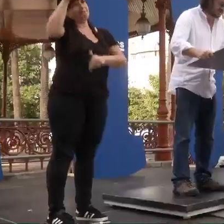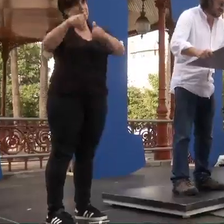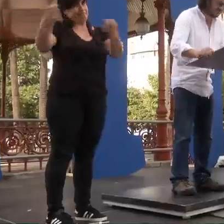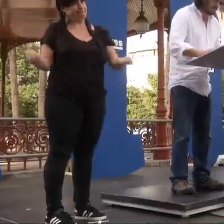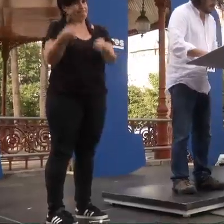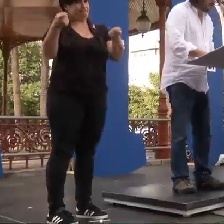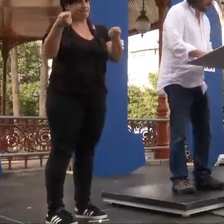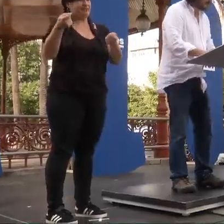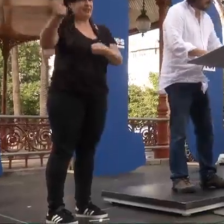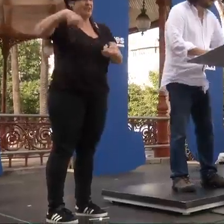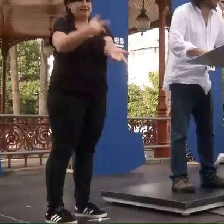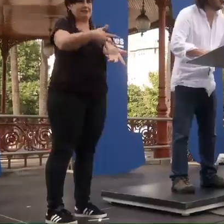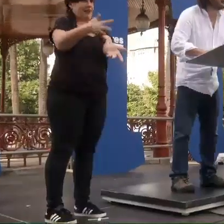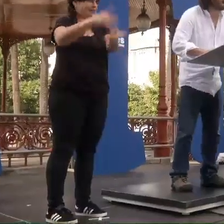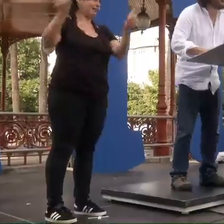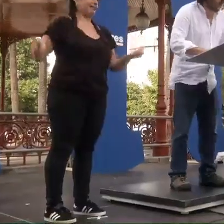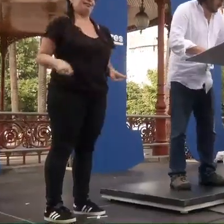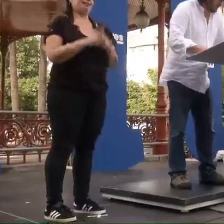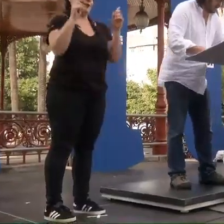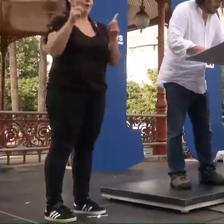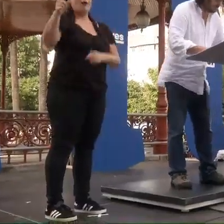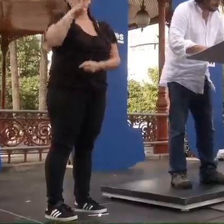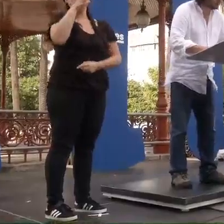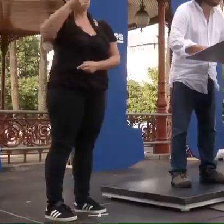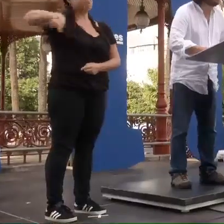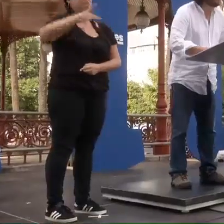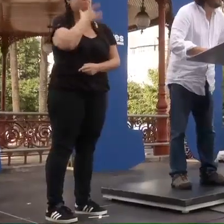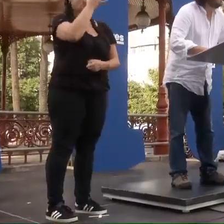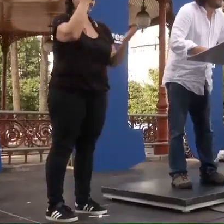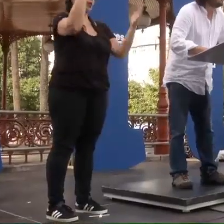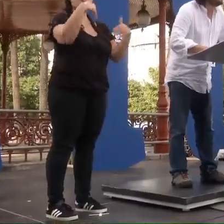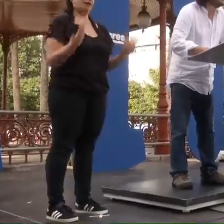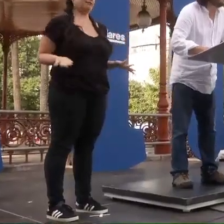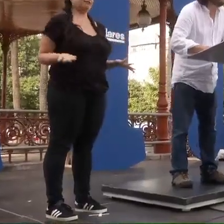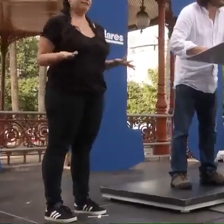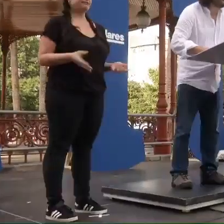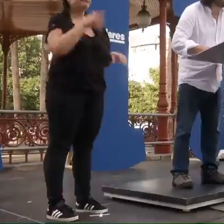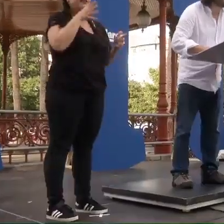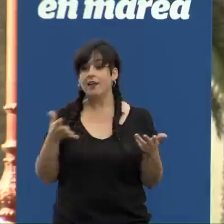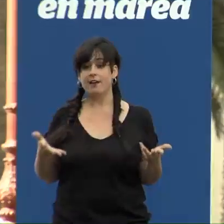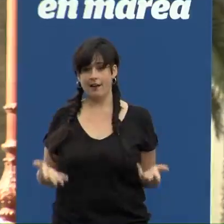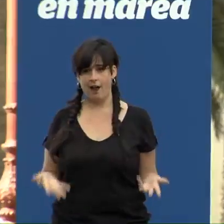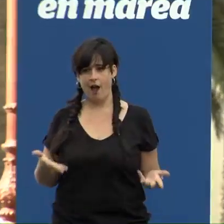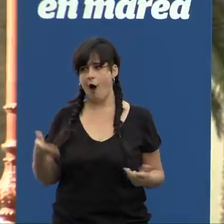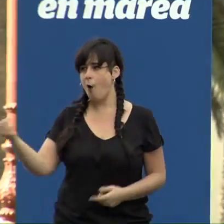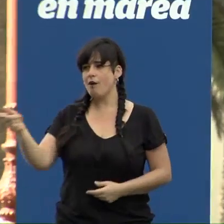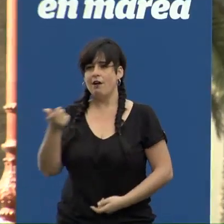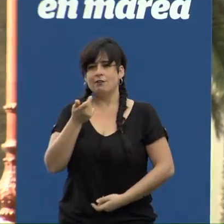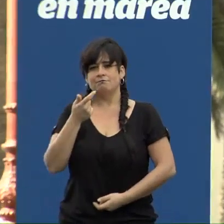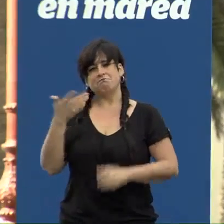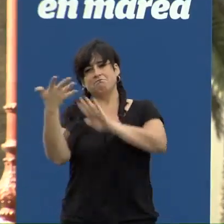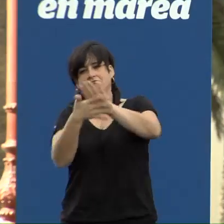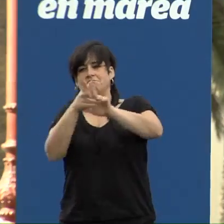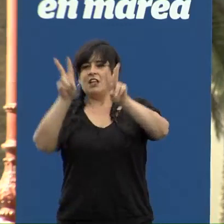cousas. Non teñen vergoña. Agora teñen a palabra Galiza na boca todos os